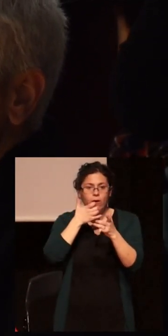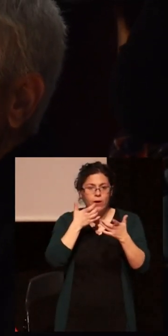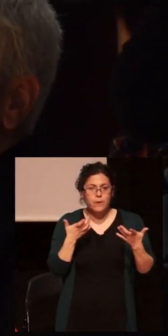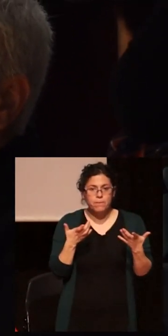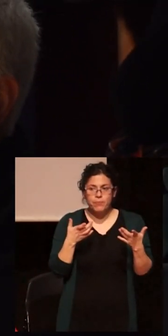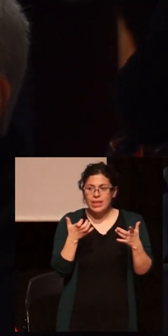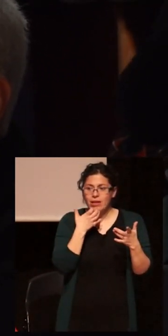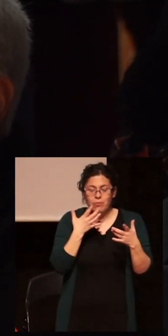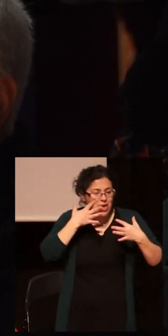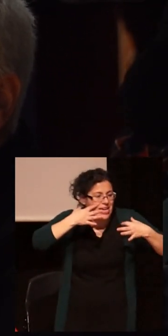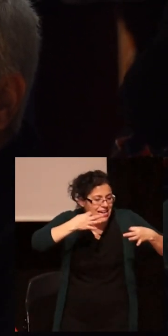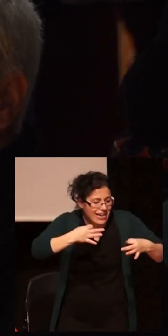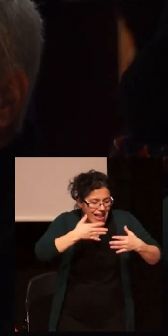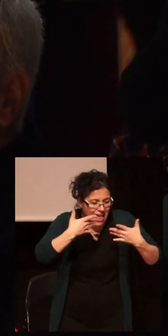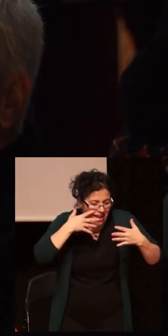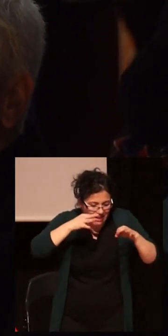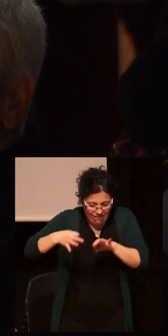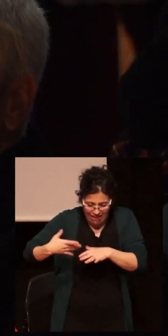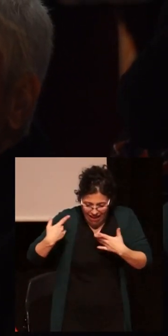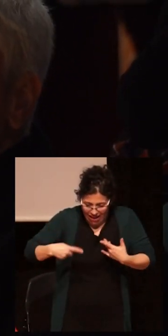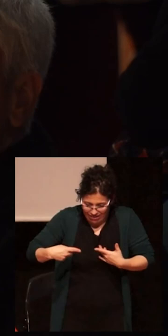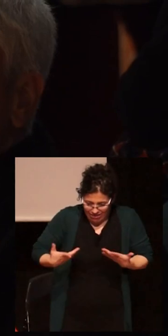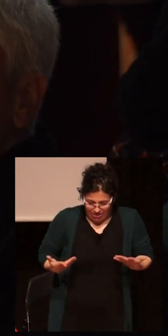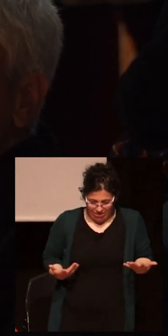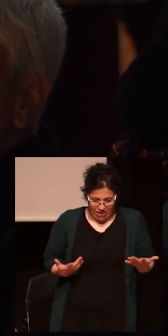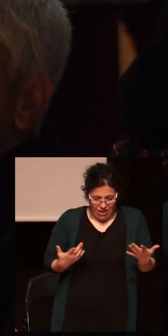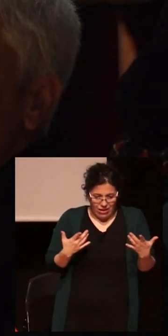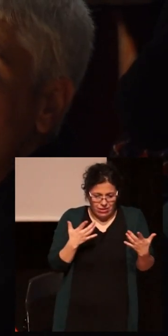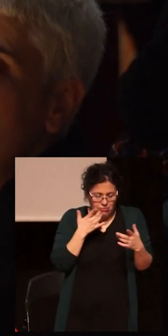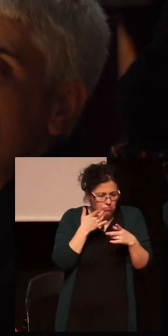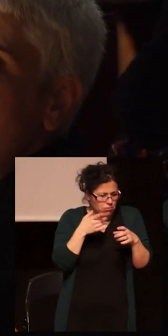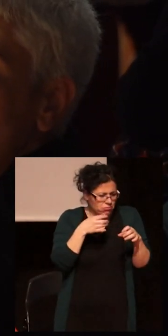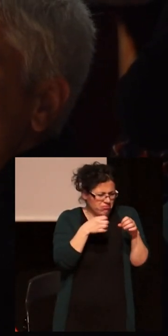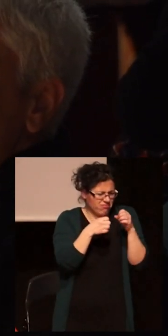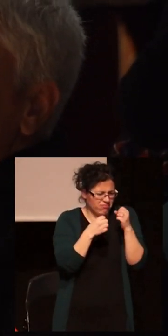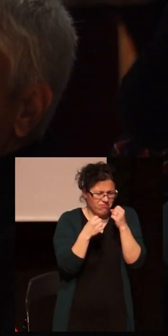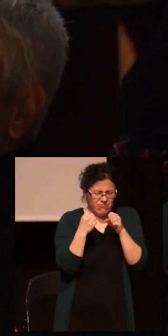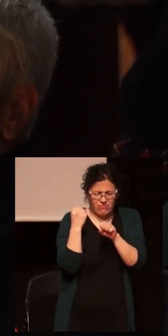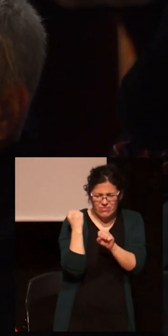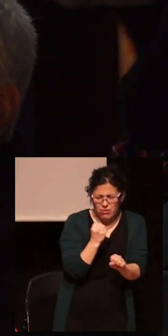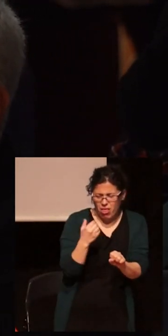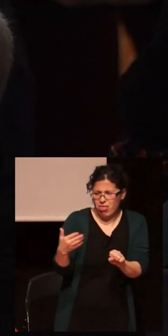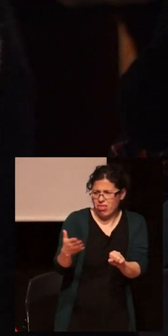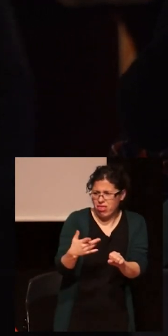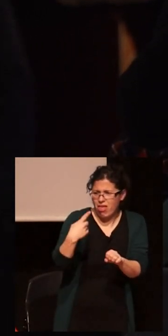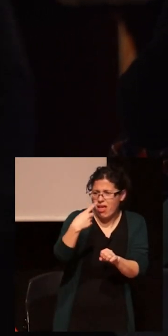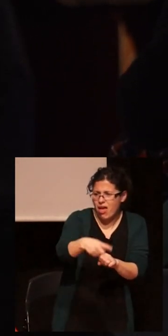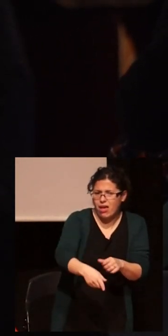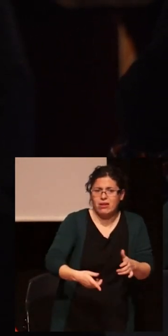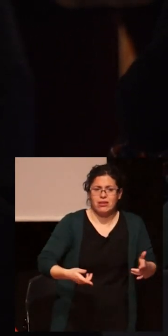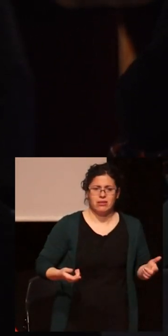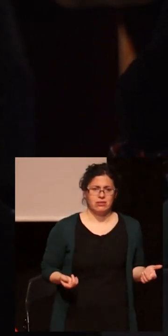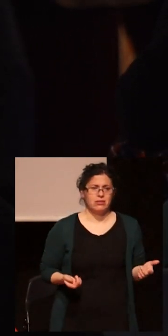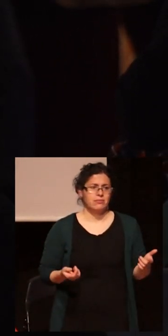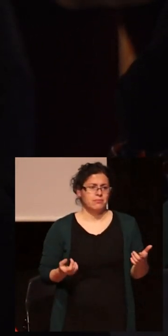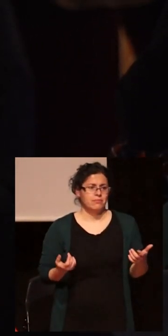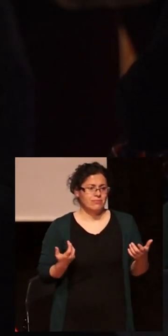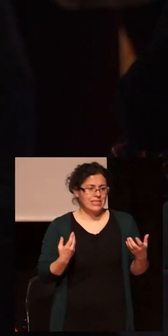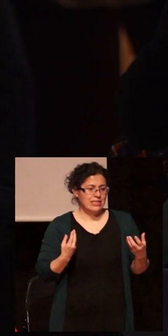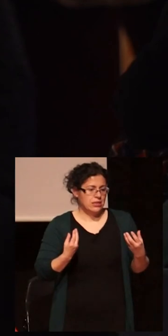sino qué realidades se están encontrando y qué realidades de precariedad, de mierda, nos estamos encontrando, ¿no? Y yo creo que